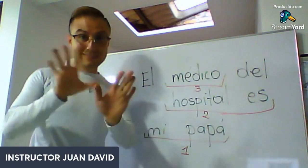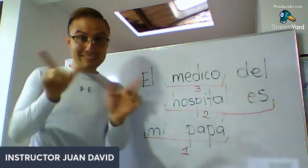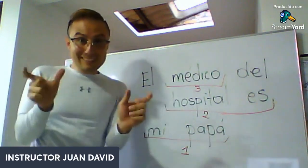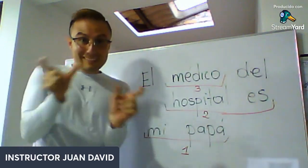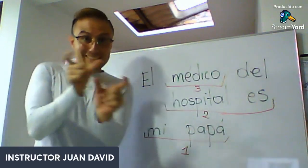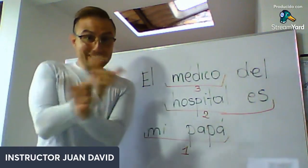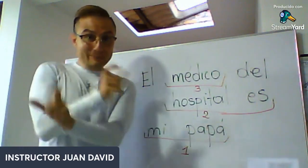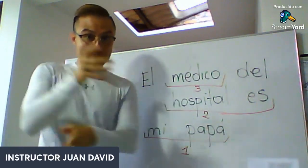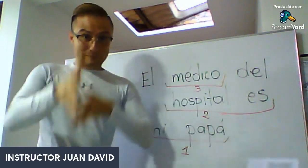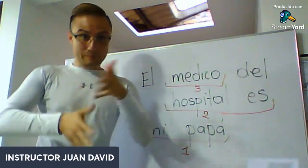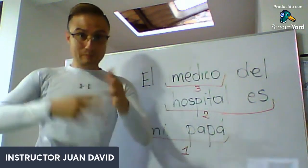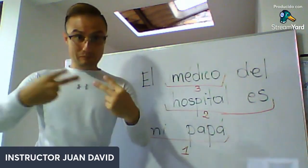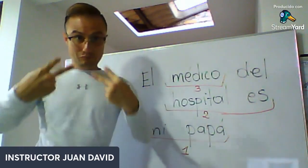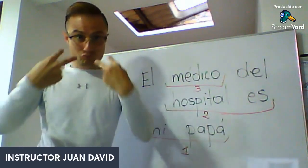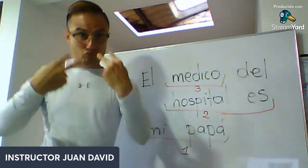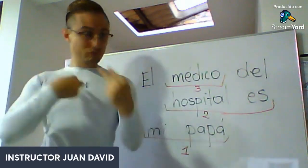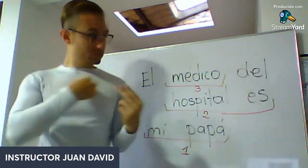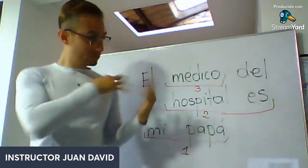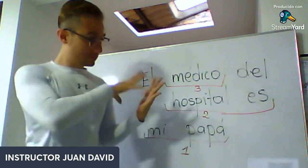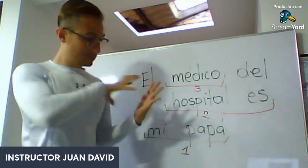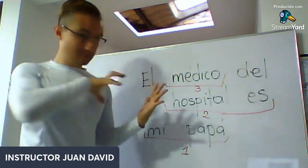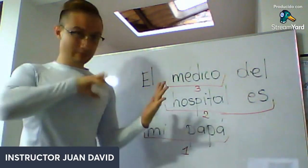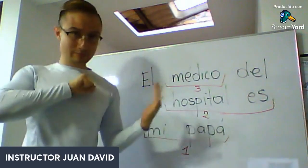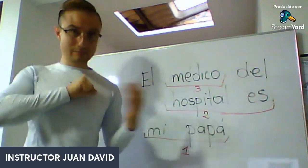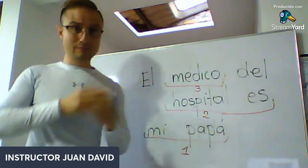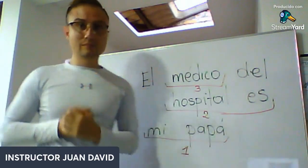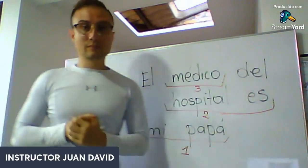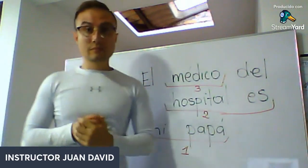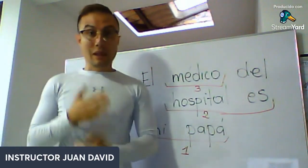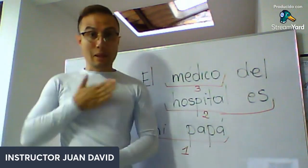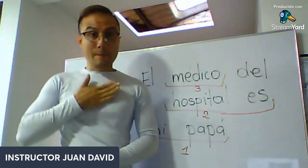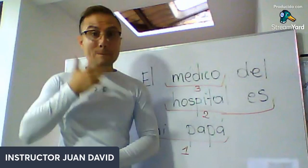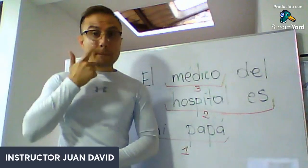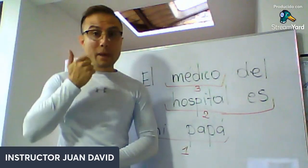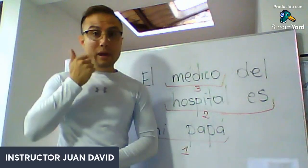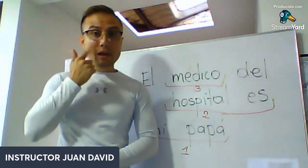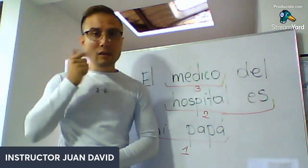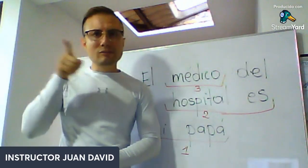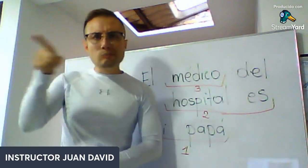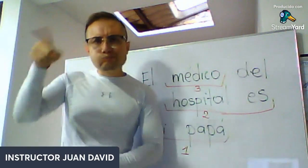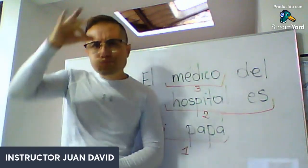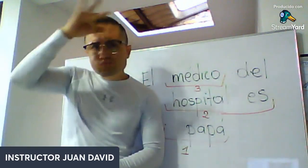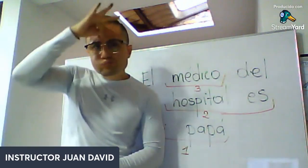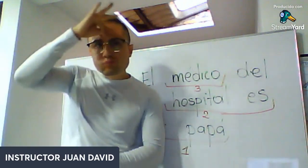tres es el médico sí entonces en lengua de señas quedaría con este orden y del día